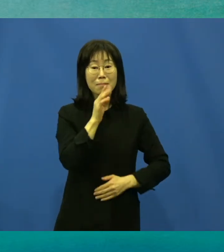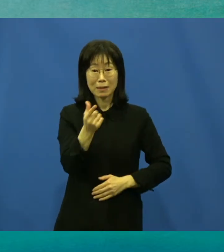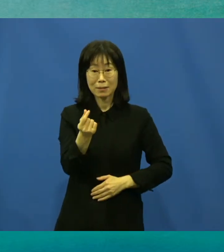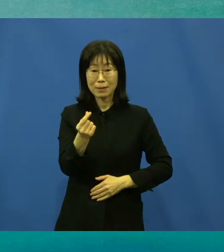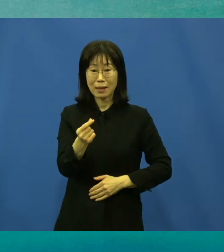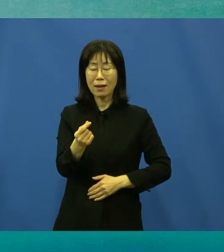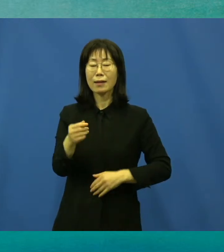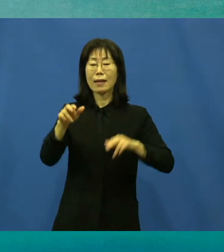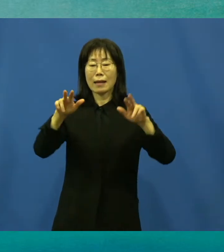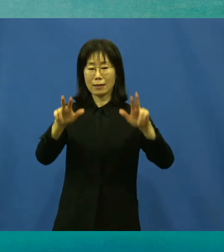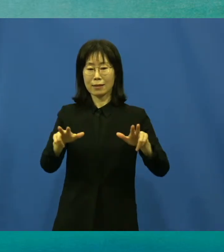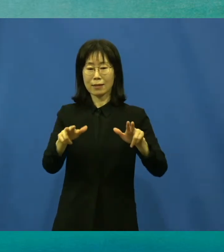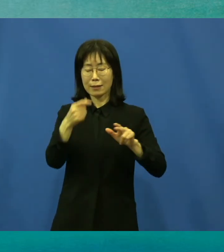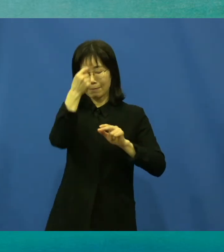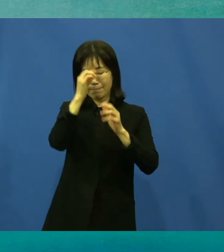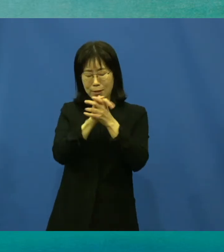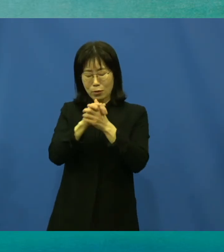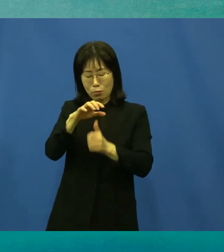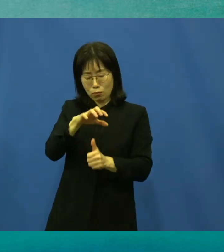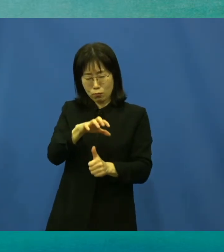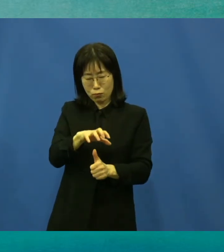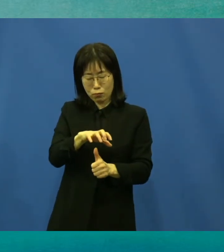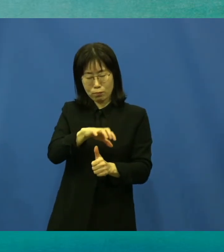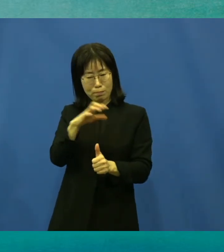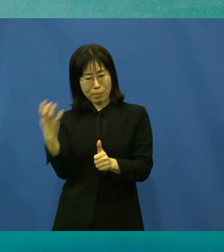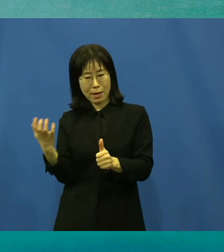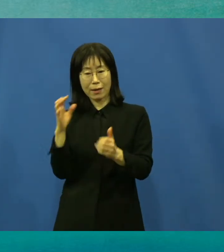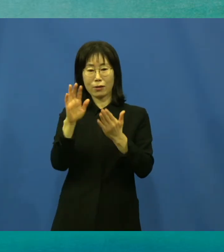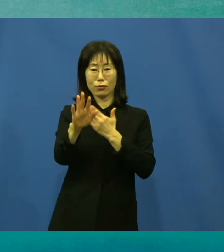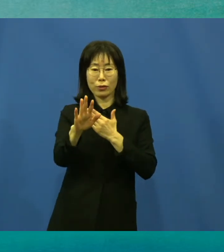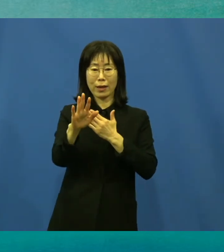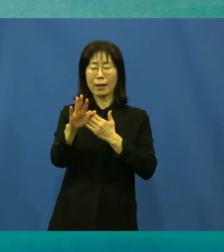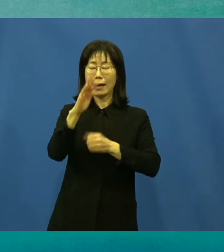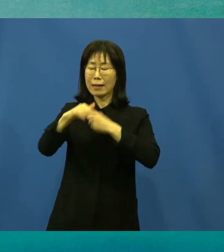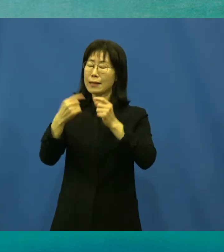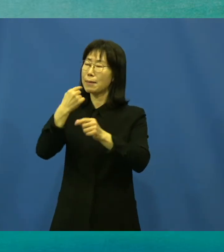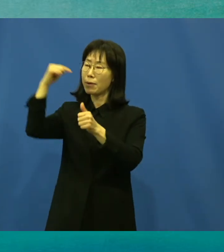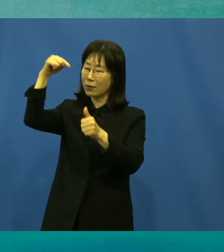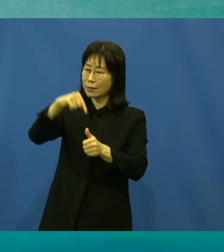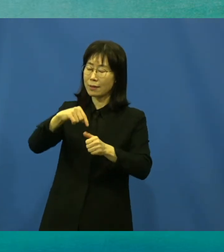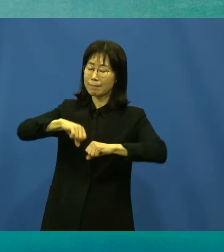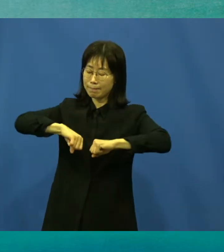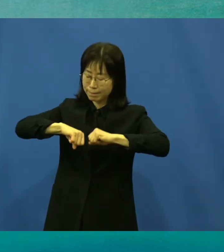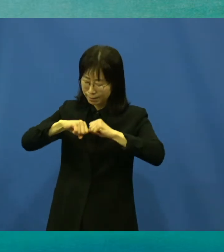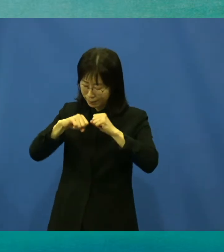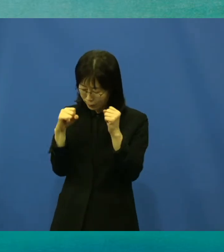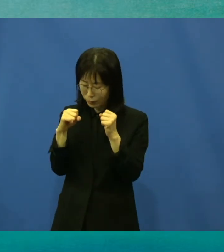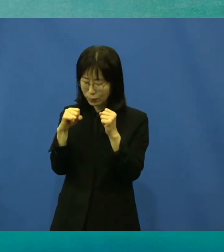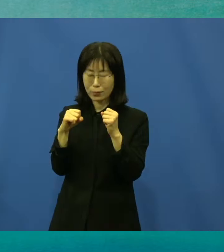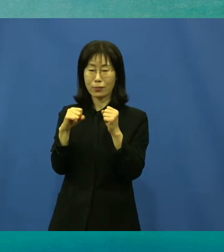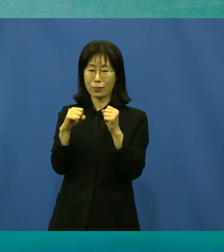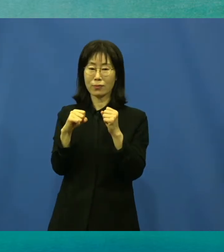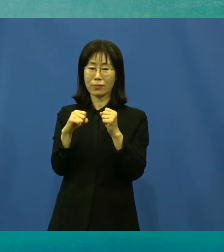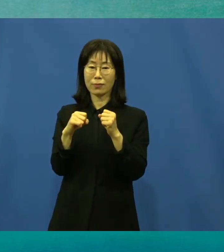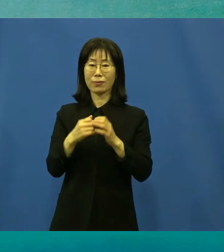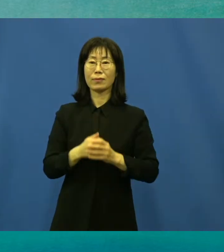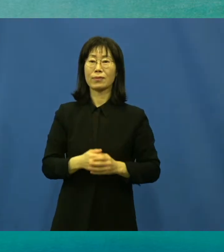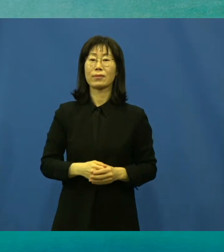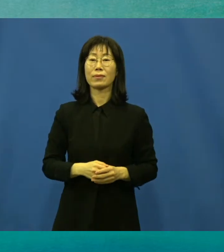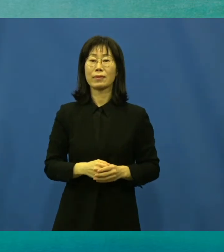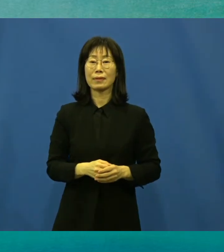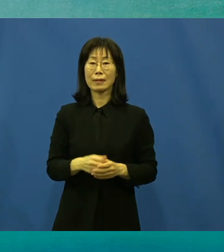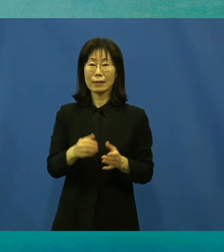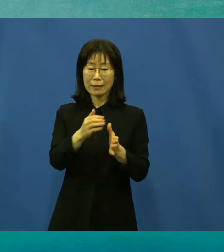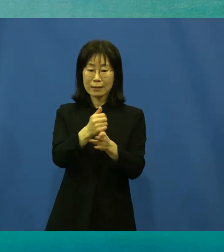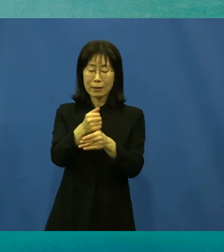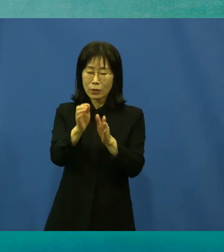우리는 여기서 요나의 기도 속에서 하나님이 어떤 분인가를 보여줍니다. 하나님은 은혜와 자비를 베푸시는 분이시다. 요나서